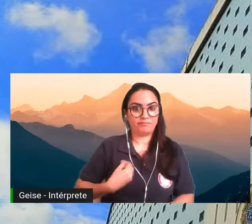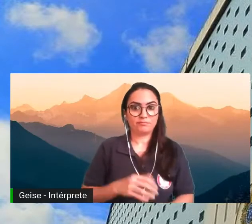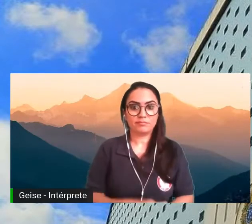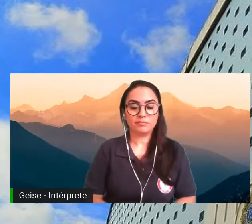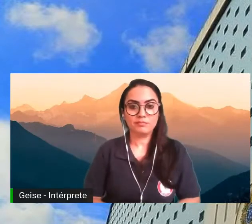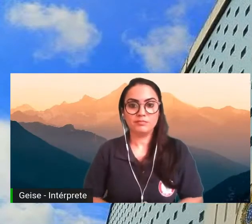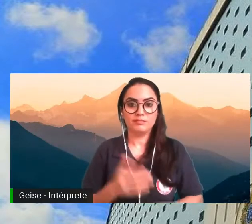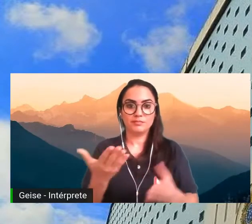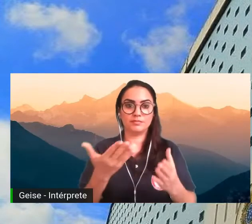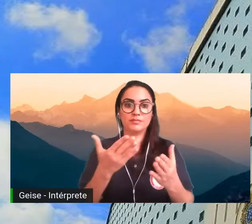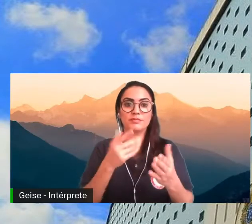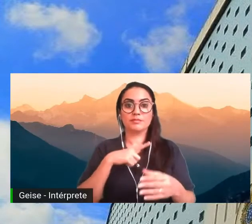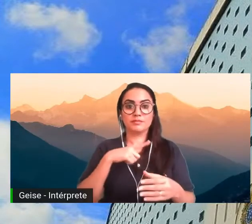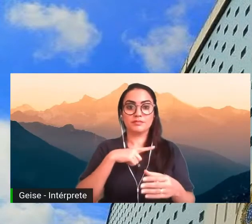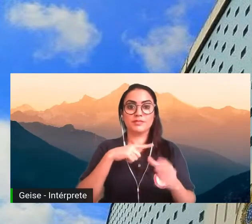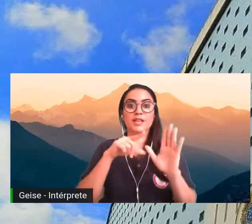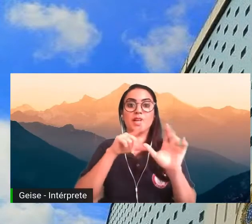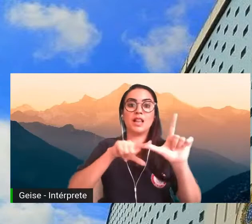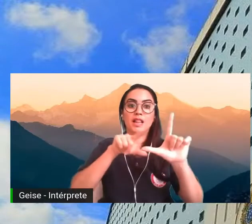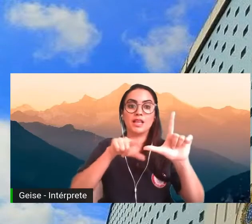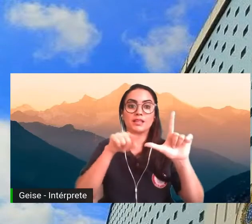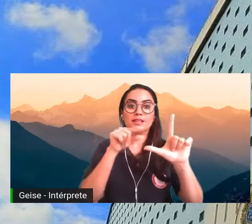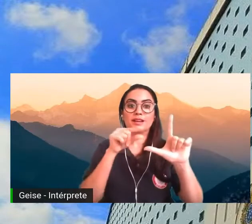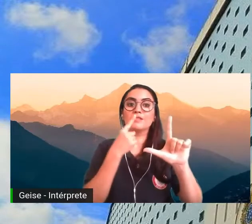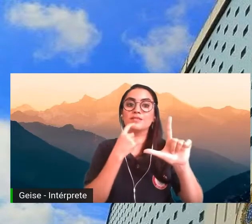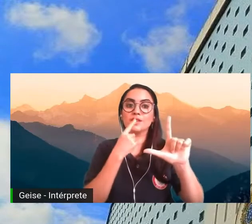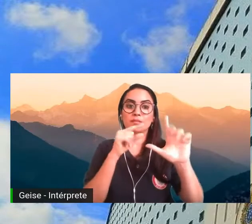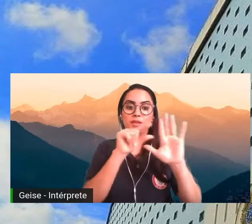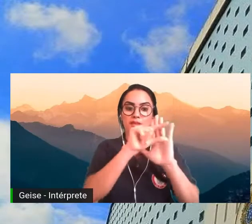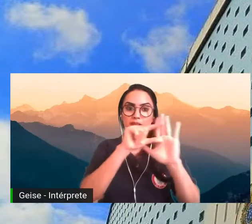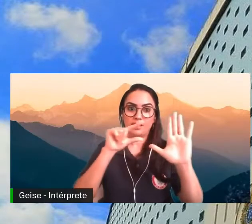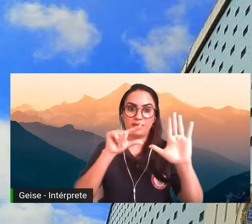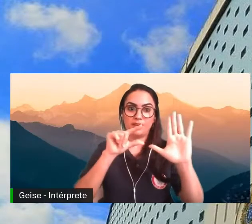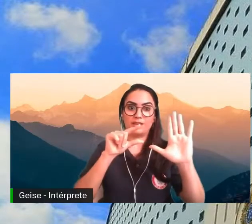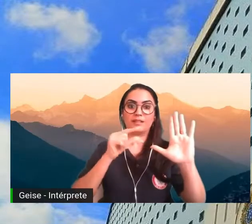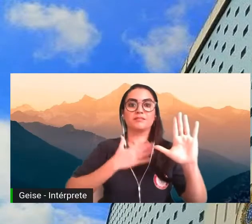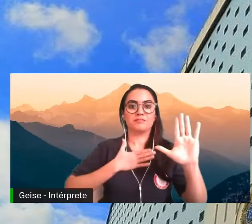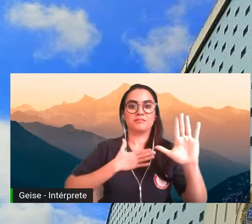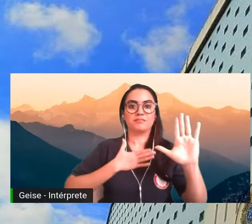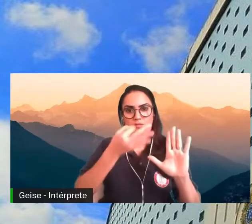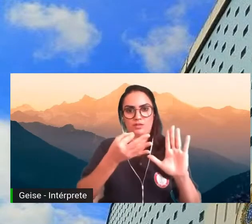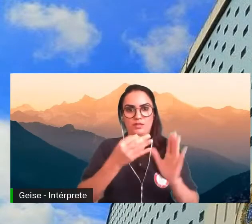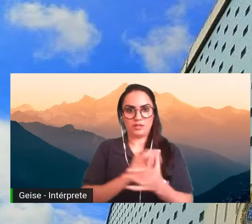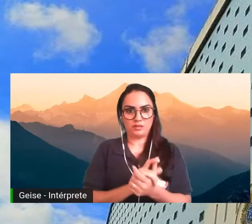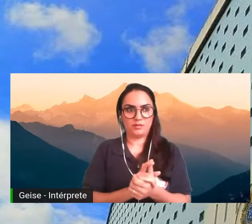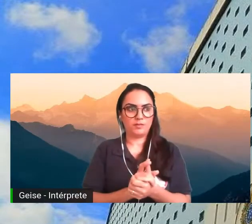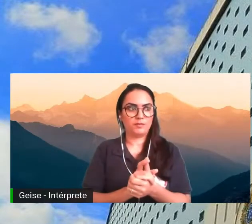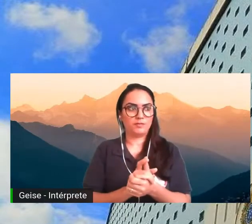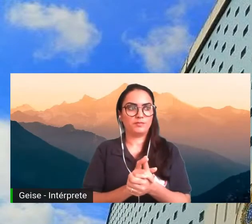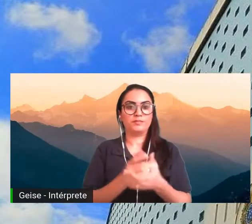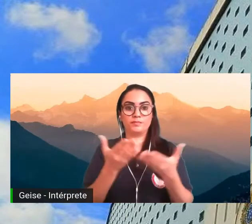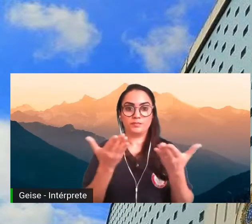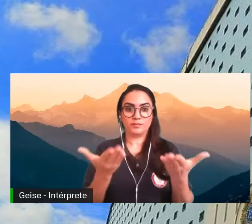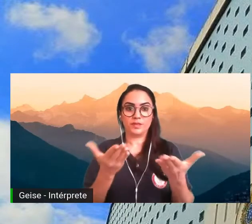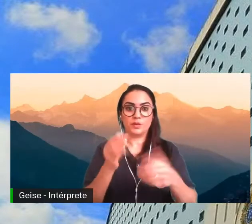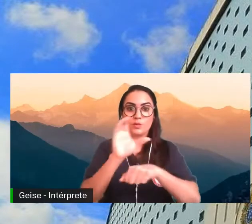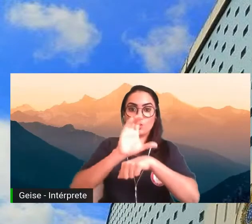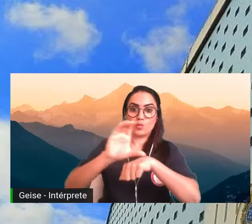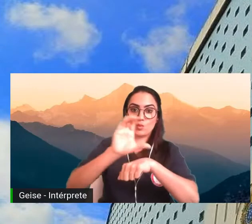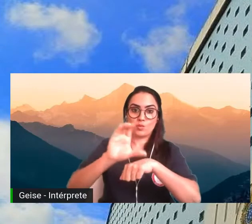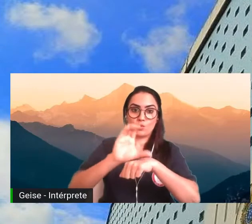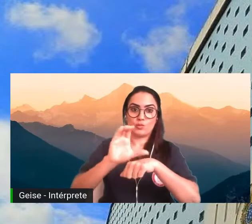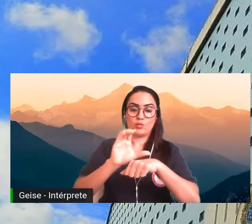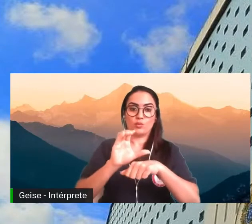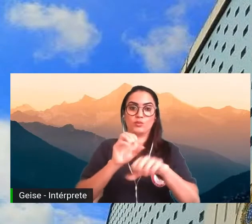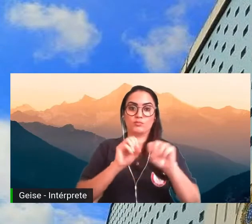meus comentários. A articulação com as necessidades do setor produtivo foi sempre a base dos cursos de educação profissional e